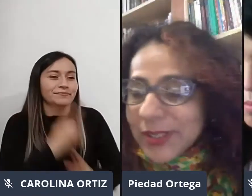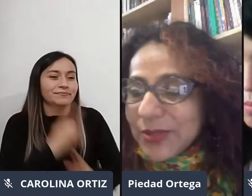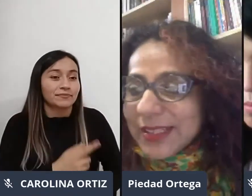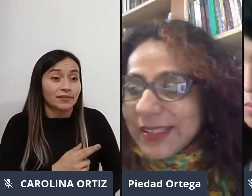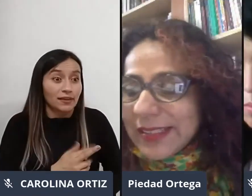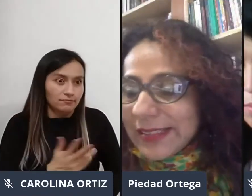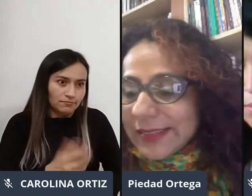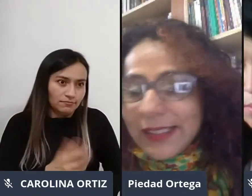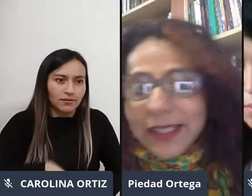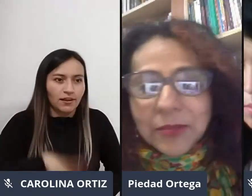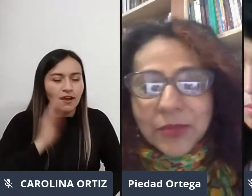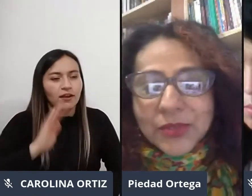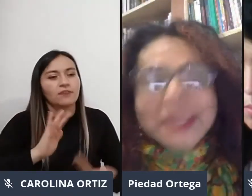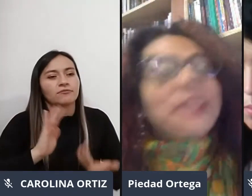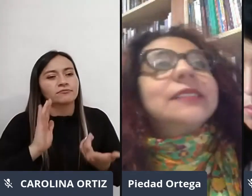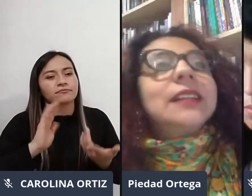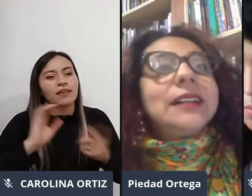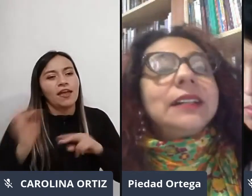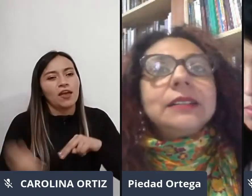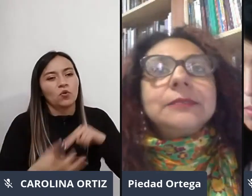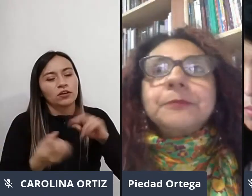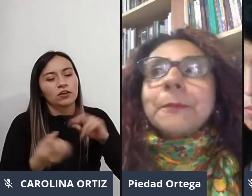yo creo que tenemos